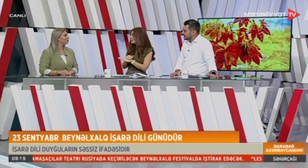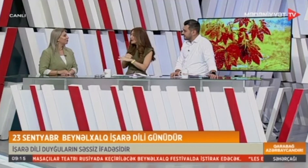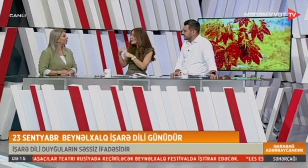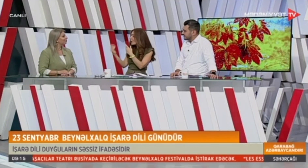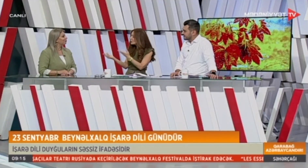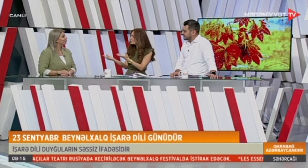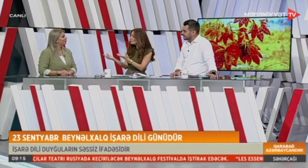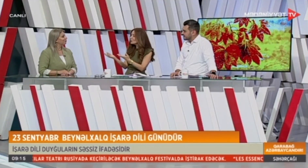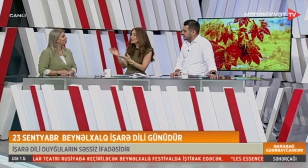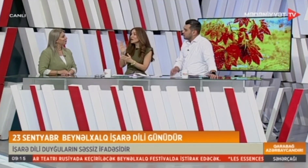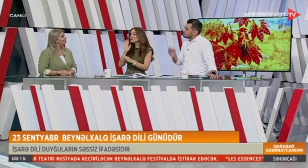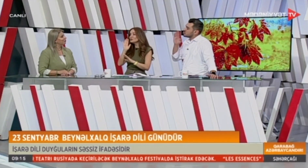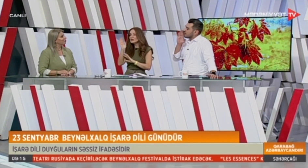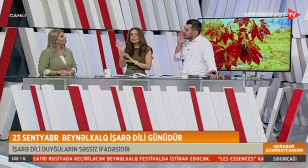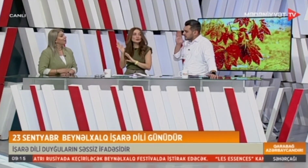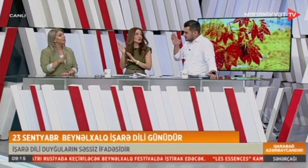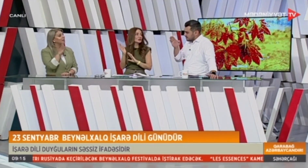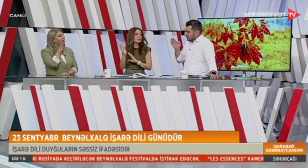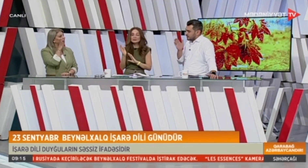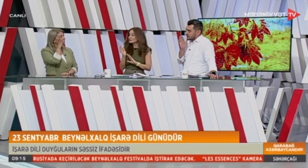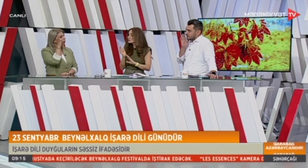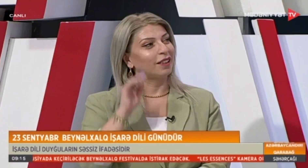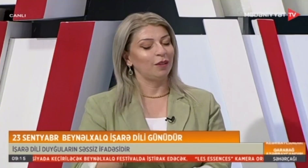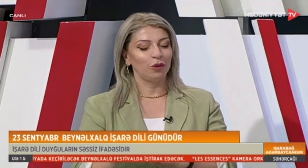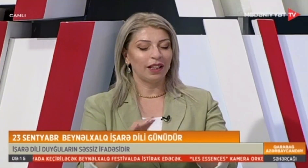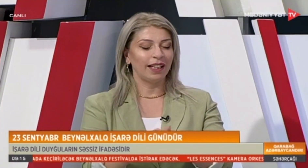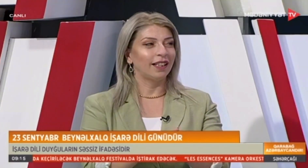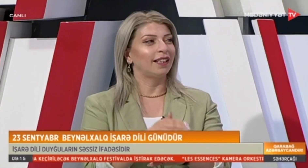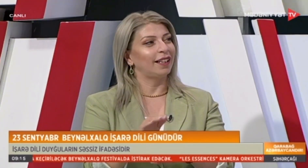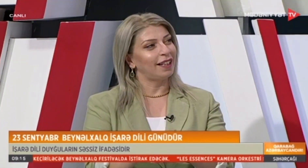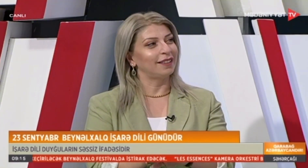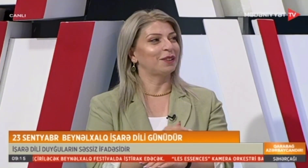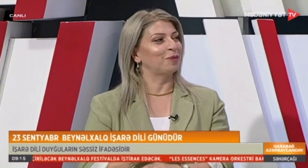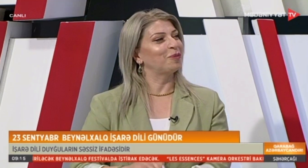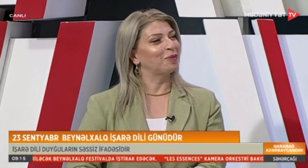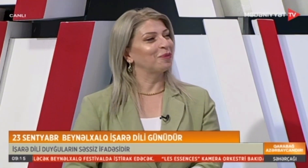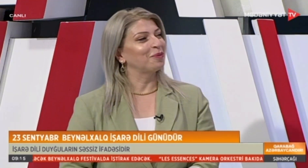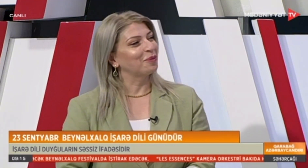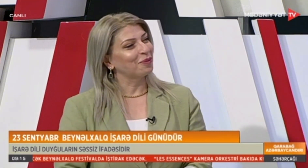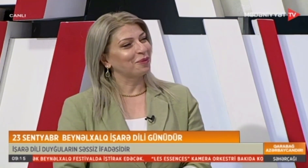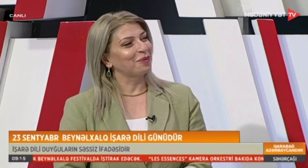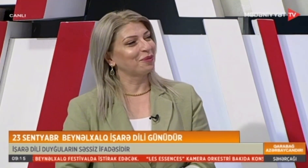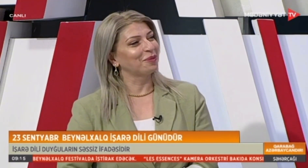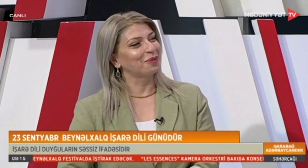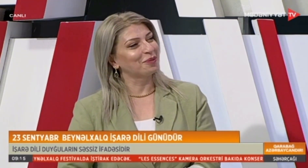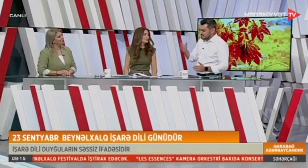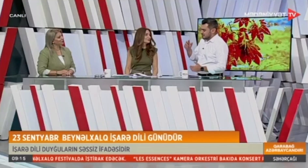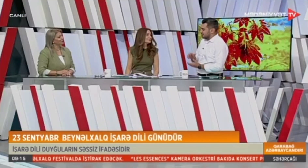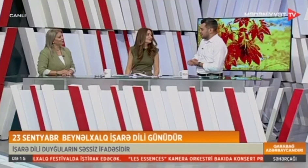nəyə bağlıdır bu, nə üçün məhz bu işi? Səhər deməkdir, bu da xeyirli, əziz. Səhər xeyirli, əziz. Biz kadr arxası bəzi məqamları